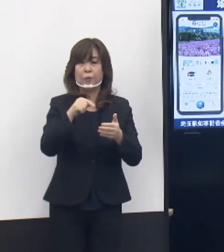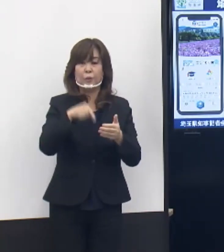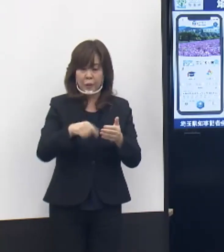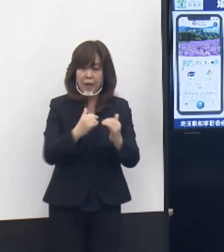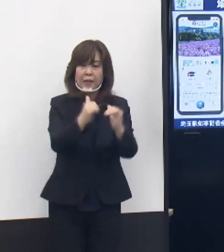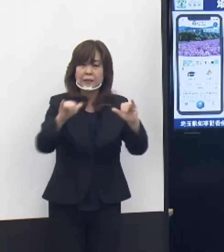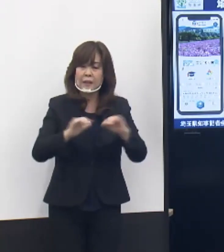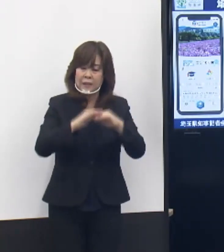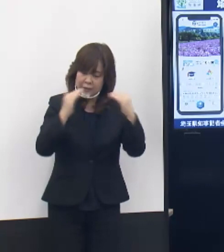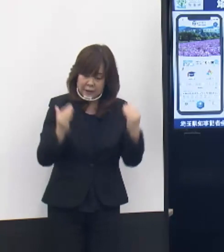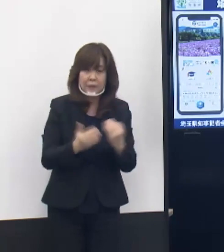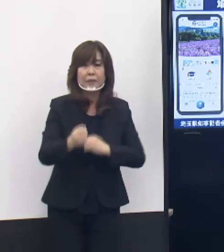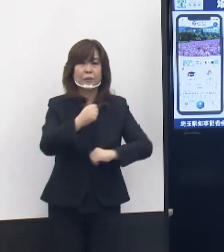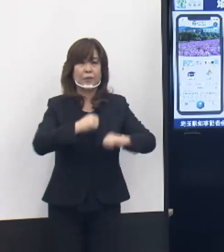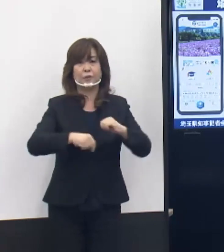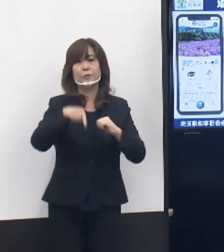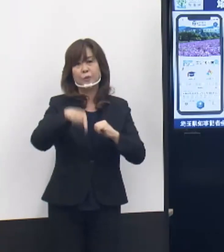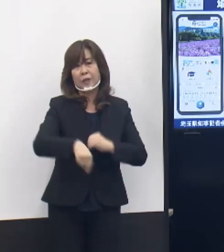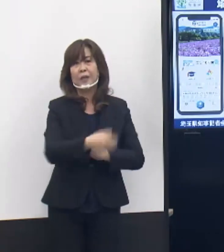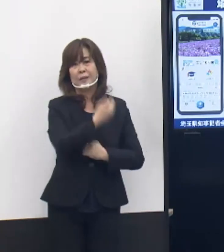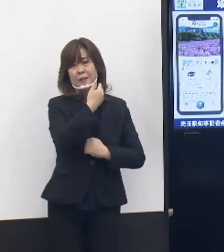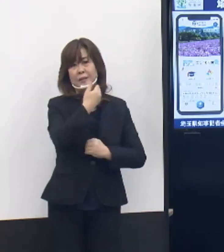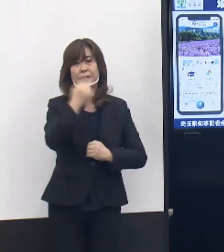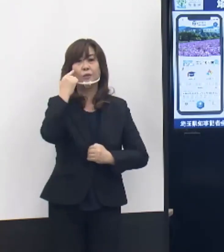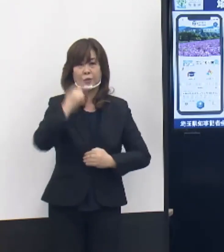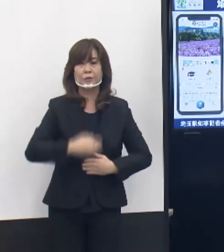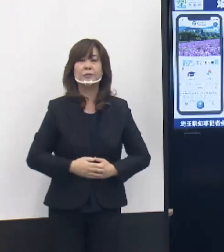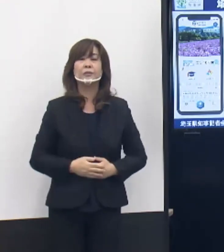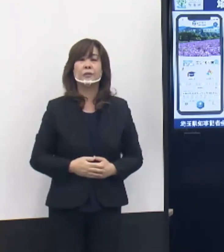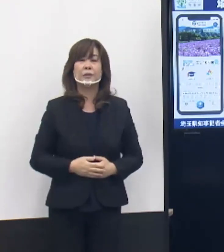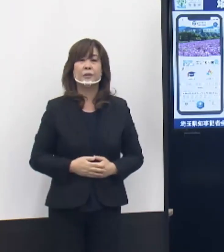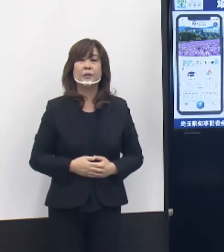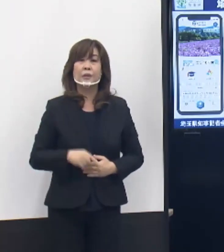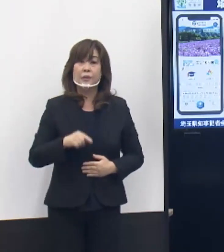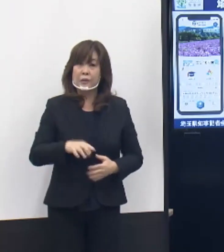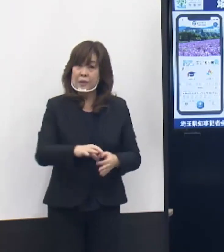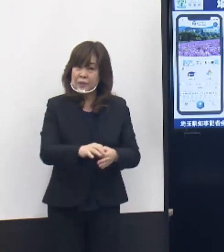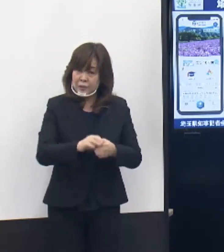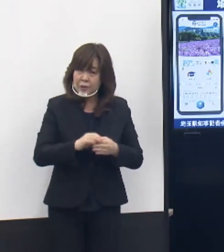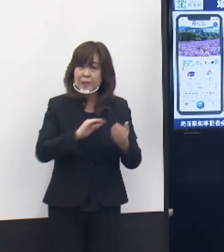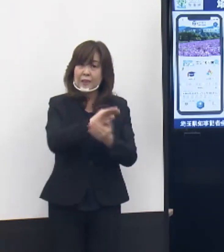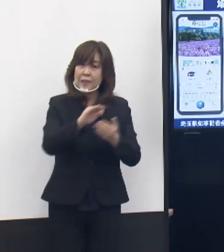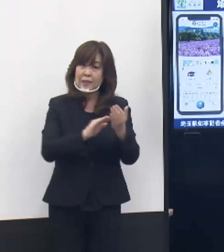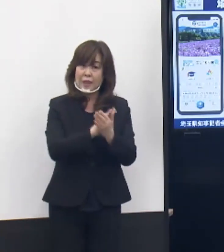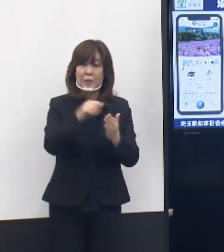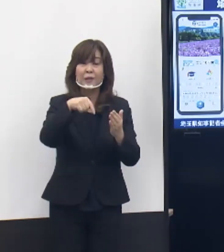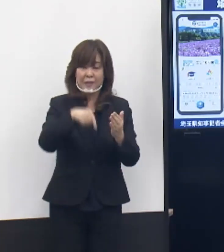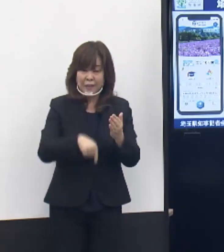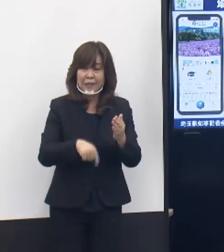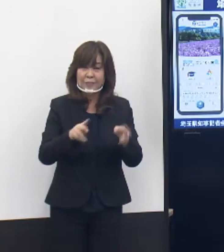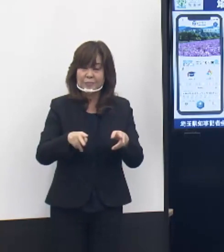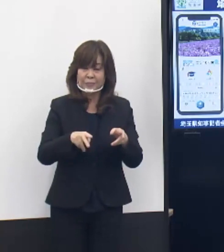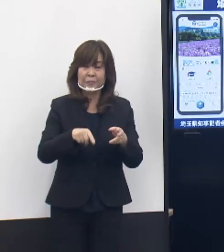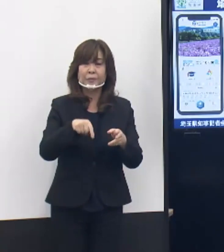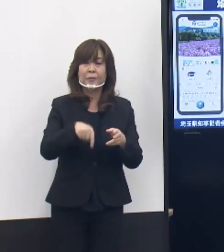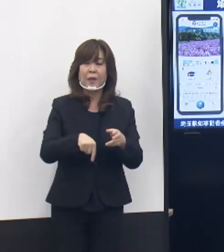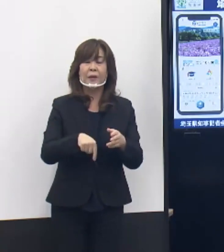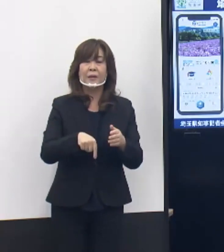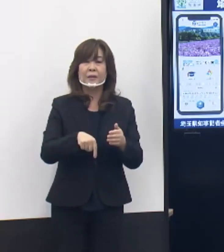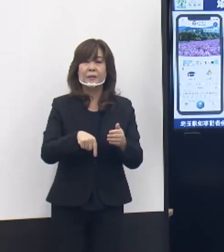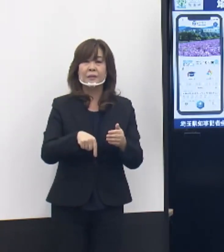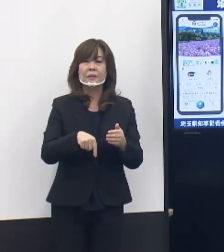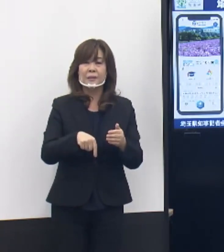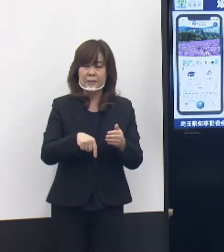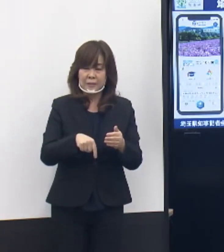り組んでいくという必要があると思っています。なおこれについて埼玉版 SDGs と名乗っていますけれども、そこ